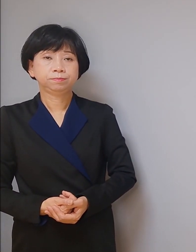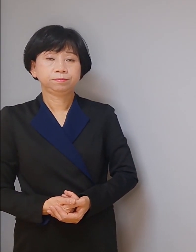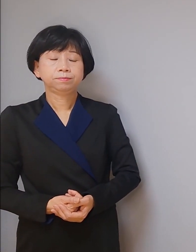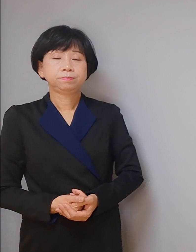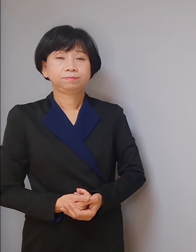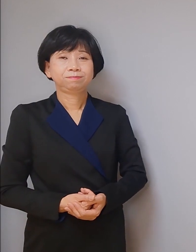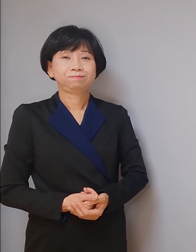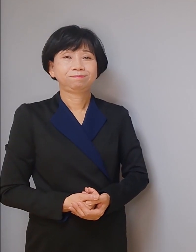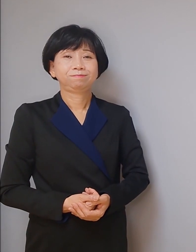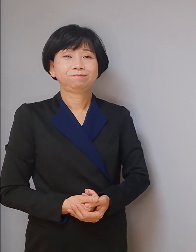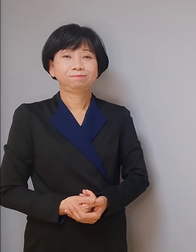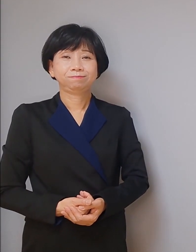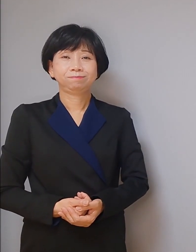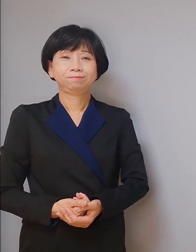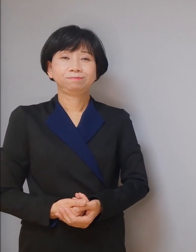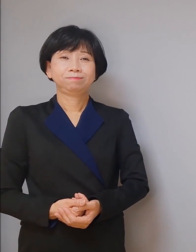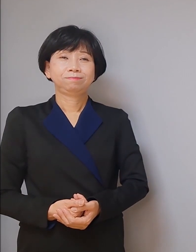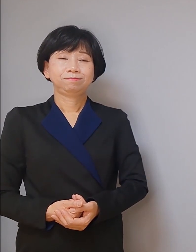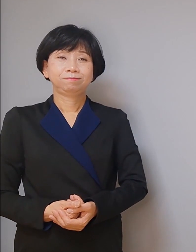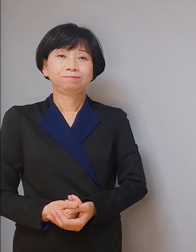네.